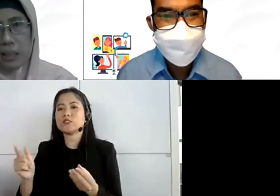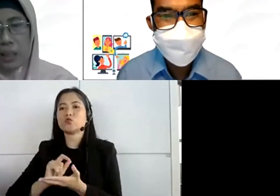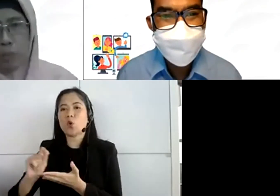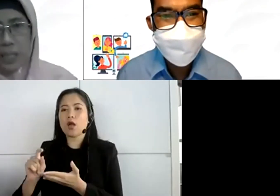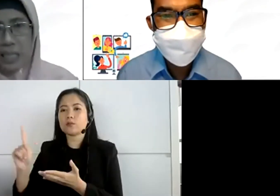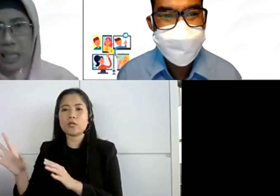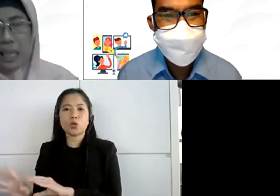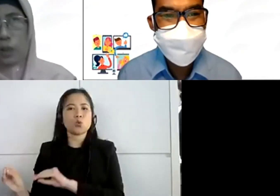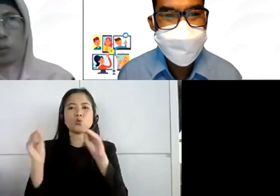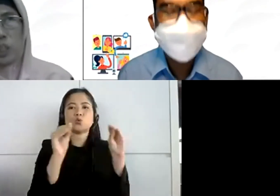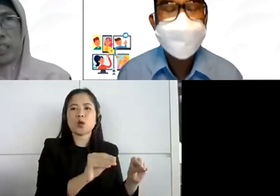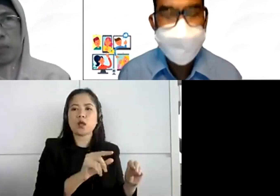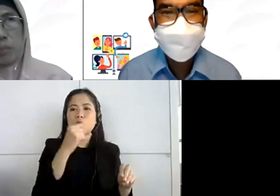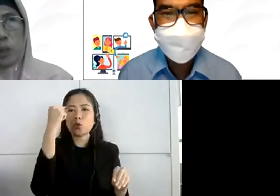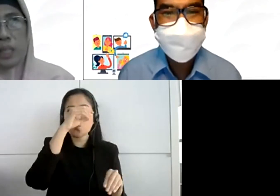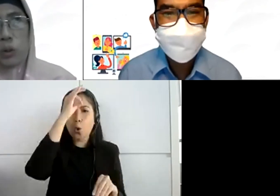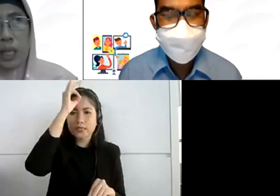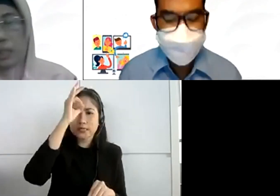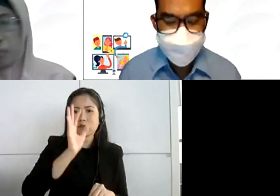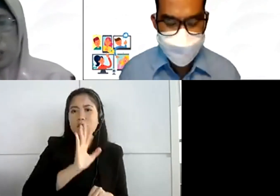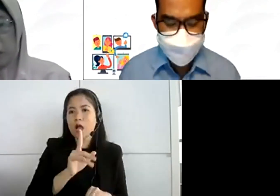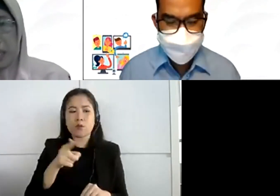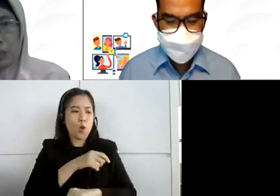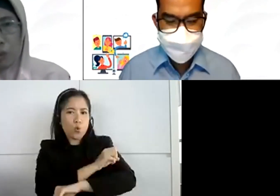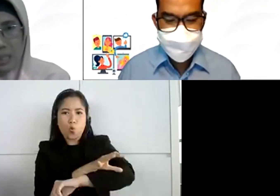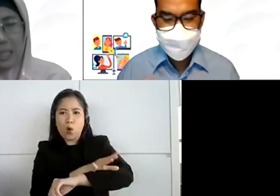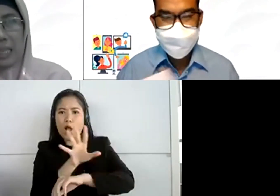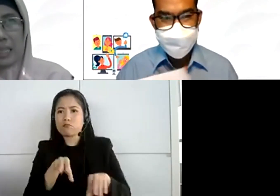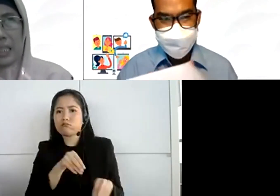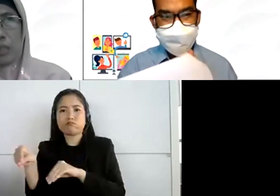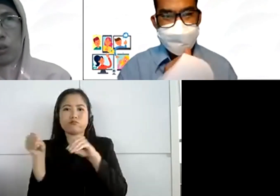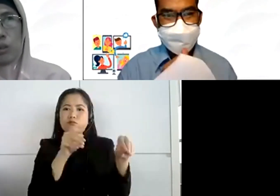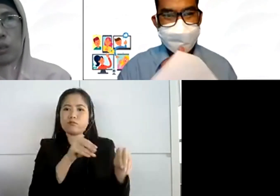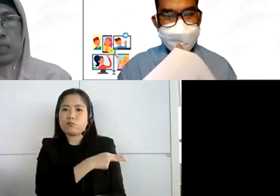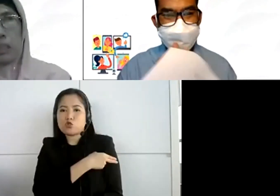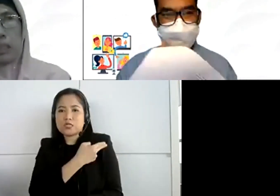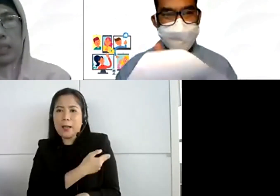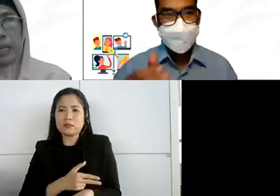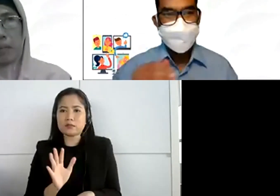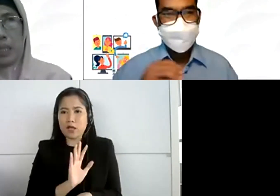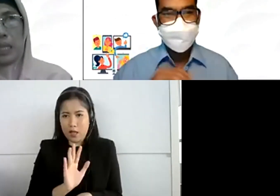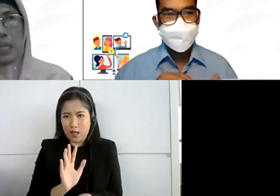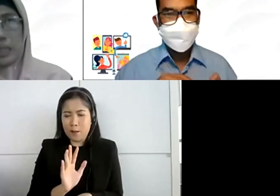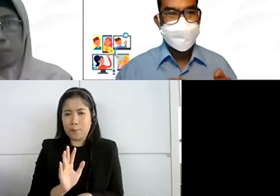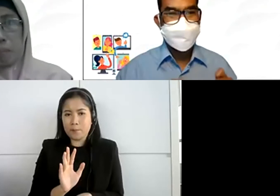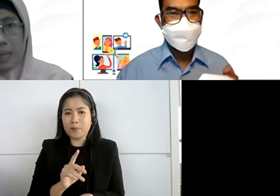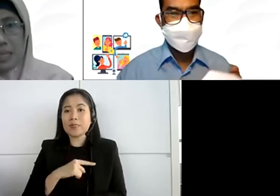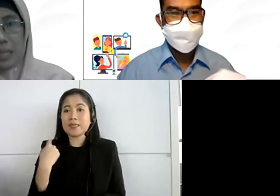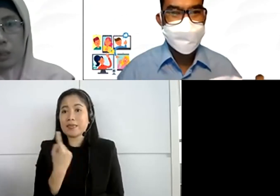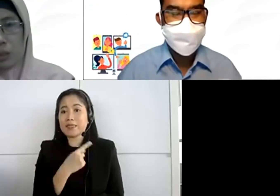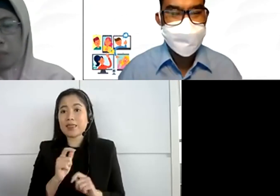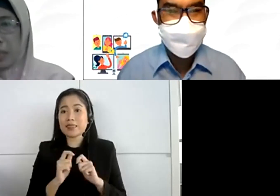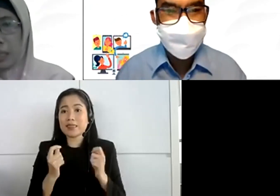ke polisi atau mungkin yang menimbulkan luka ke puskesmas, itu tidak. Jadi untuk kami dari tim